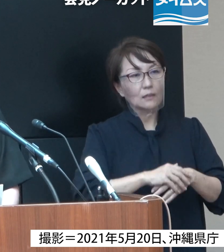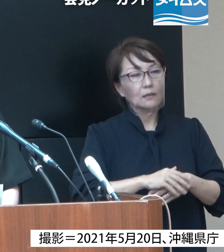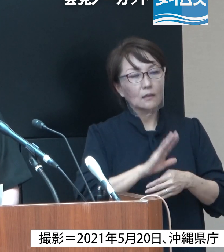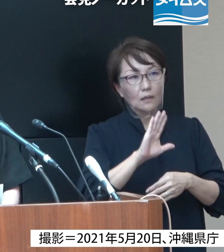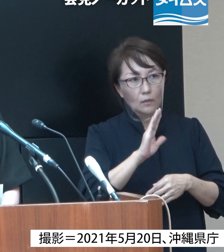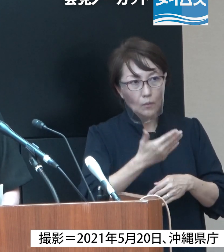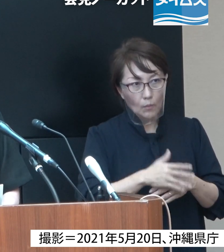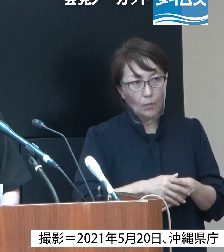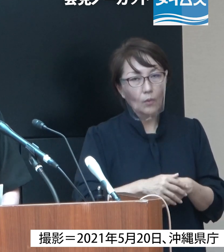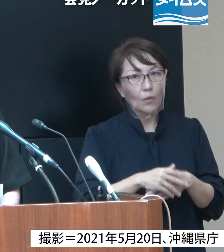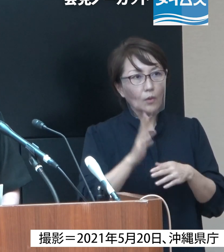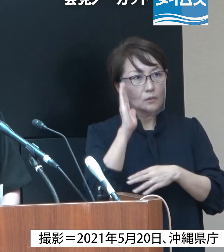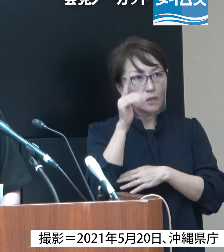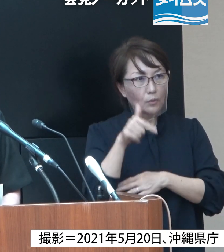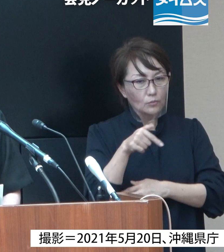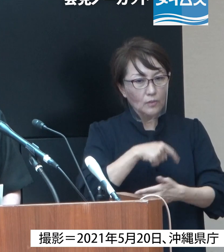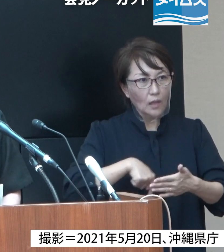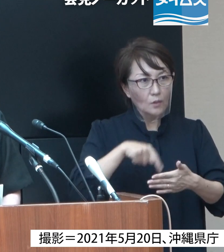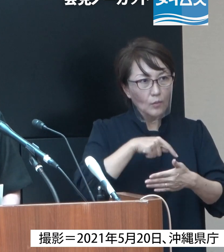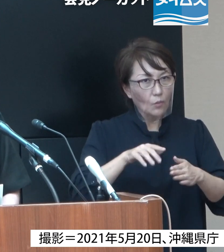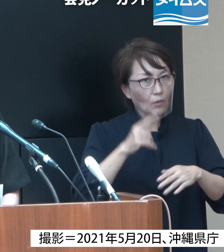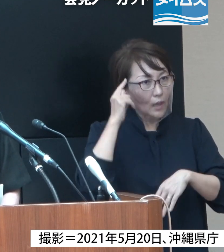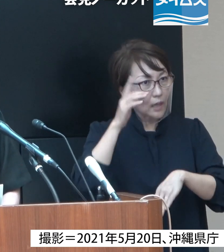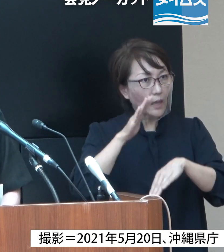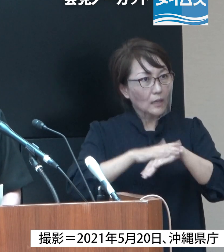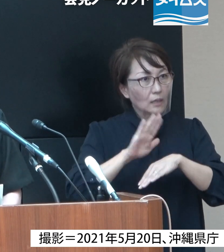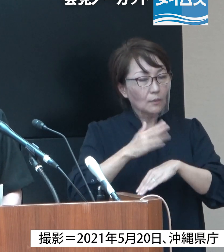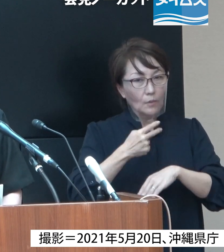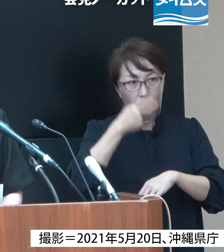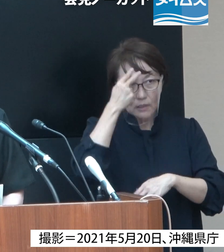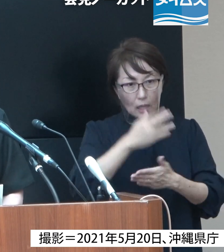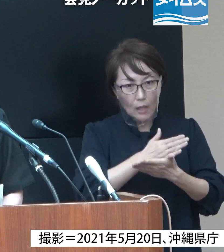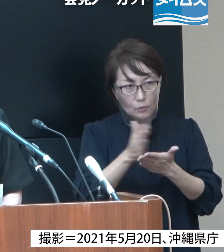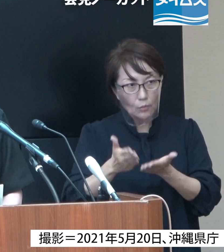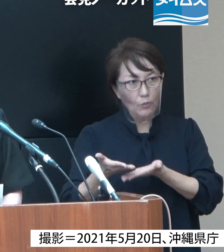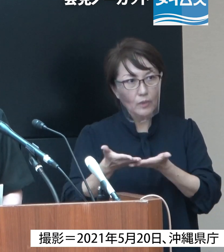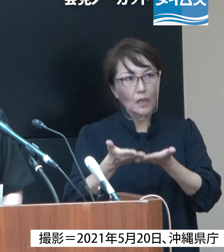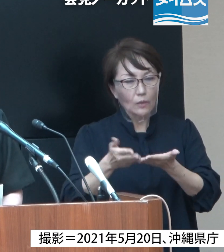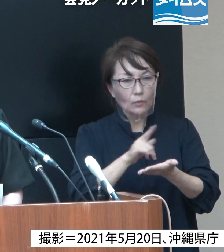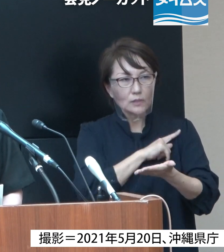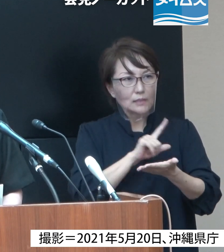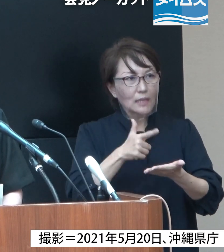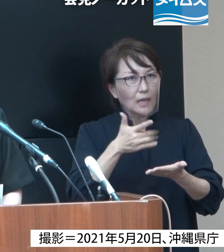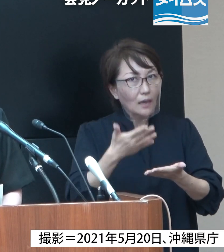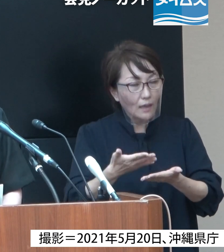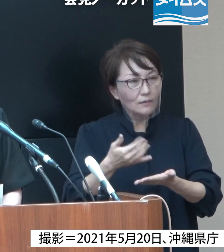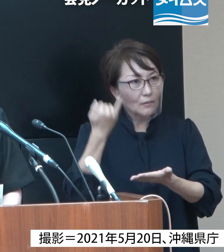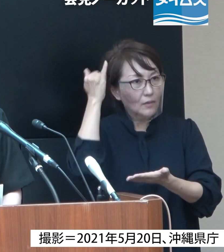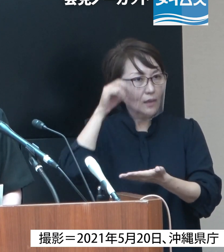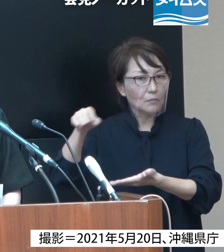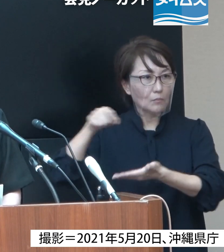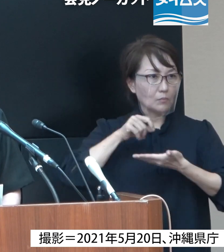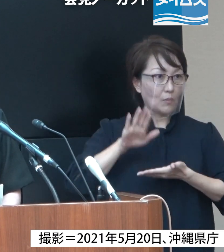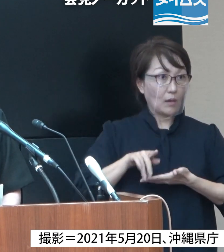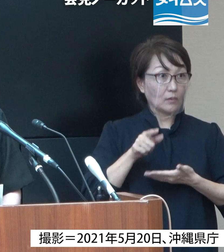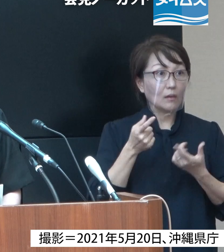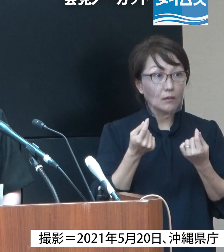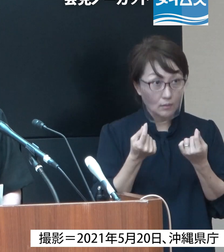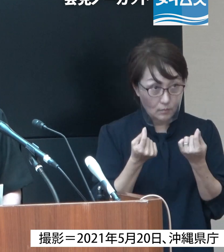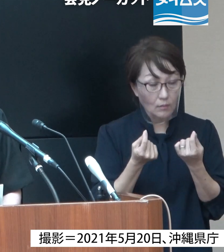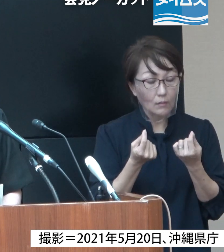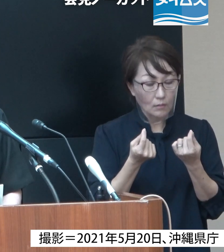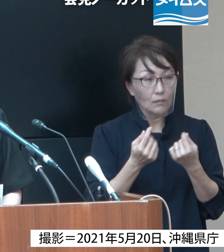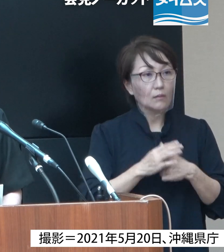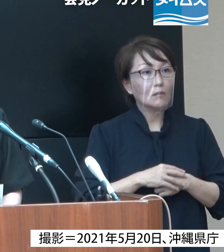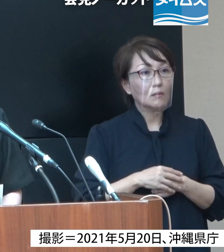政府内での受け止めとして、まずはもう酒類の提供などから先なんじゃないかという受け止めがあるとも言われてます